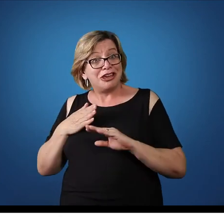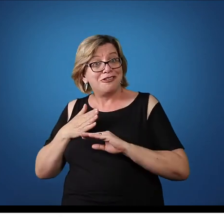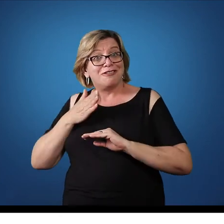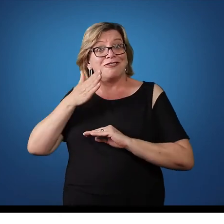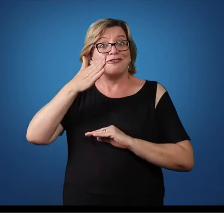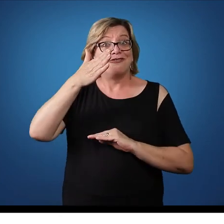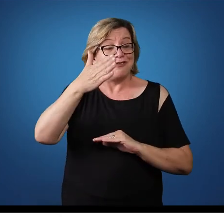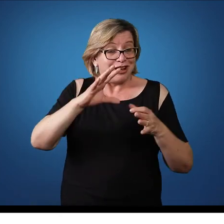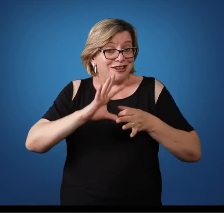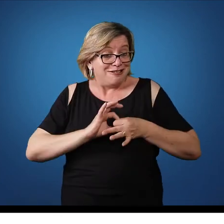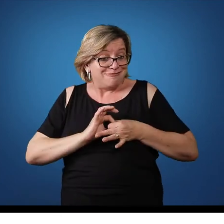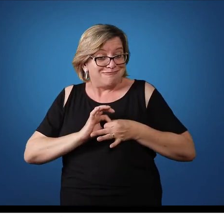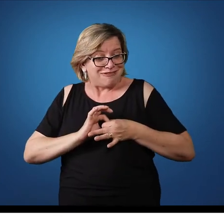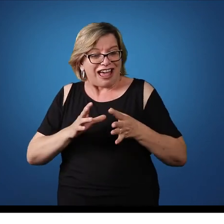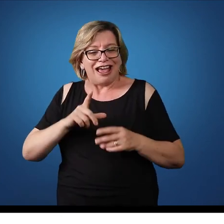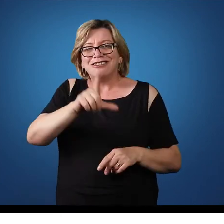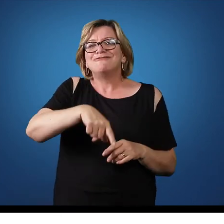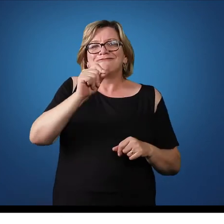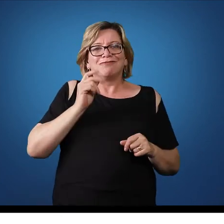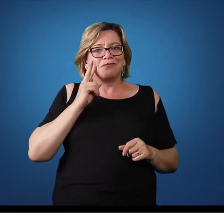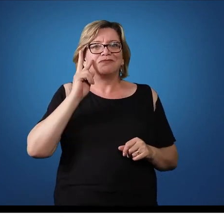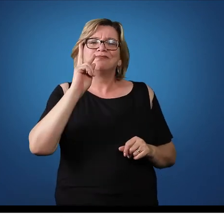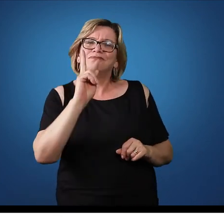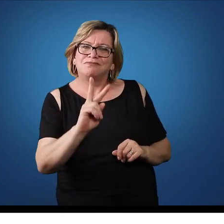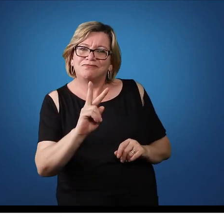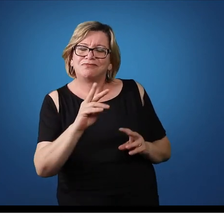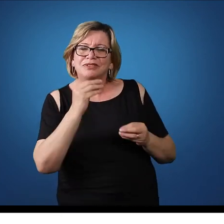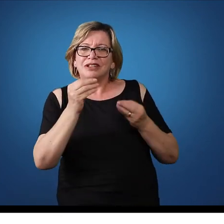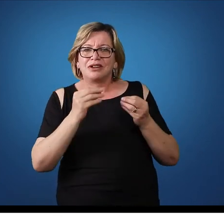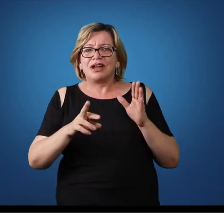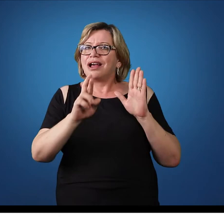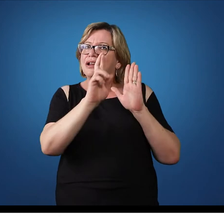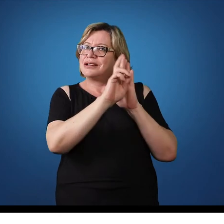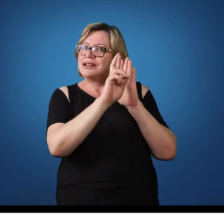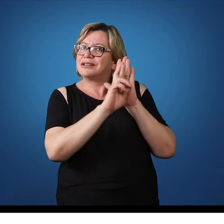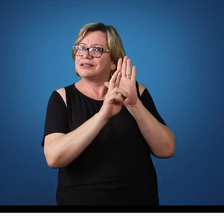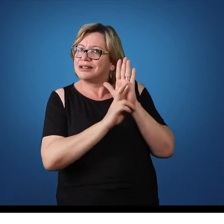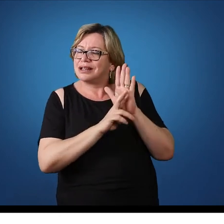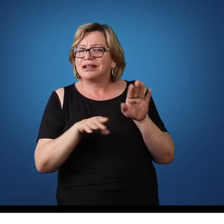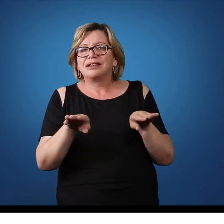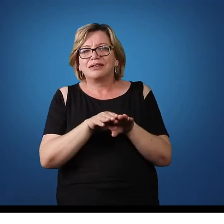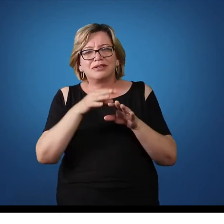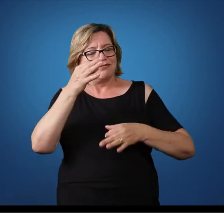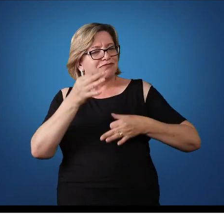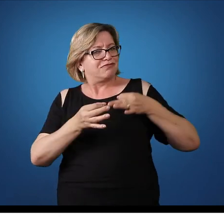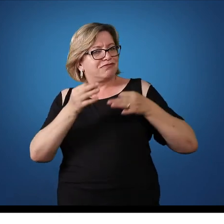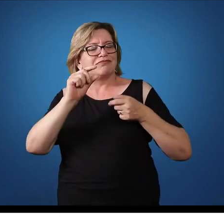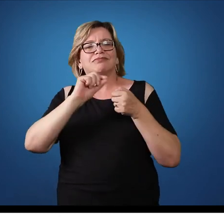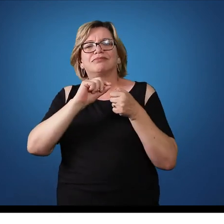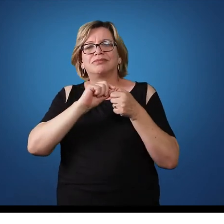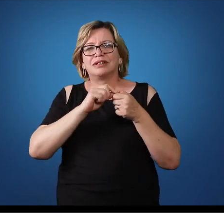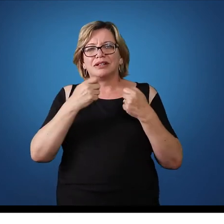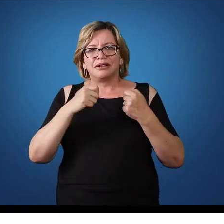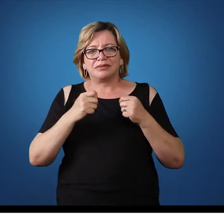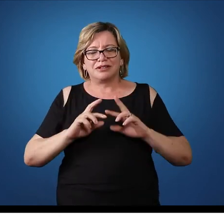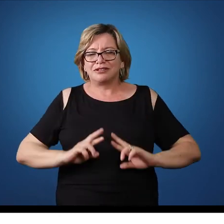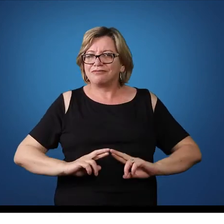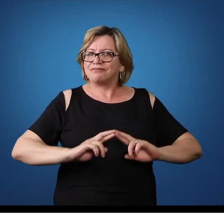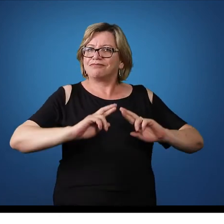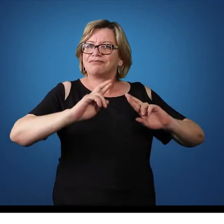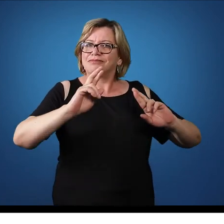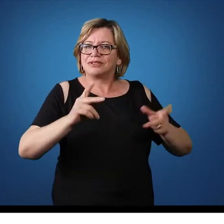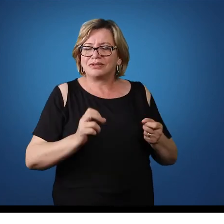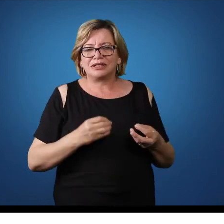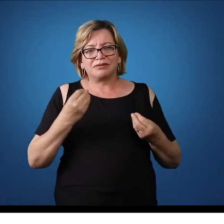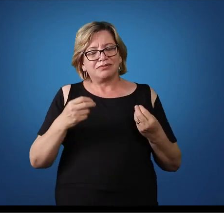livremente escolherão isso, provavelmente as regras que a gente tem que aplicar e o tipo de juízo que a gente tem que fazer tenha que ser diferente,